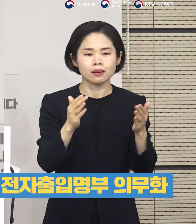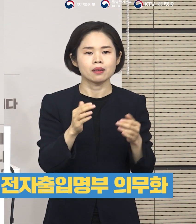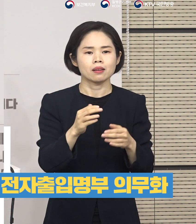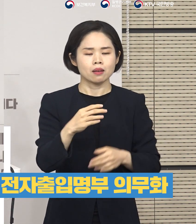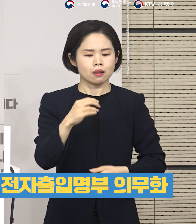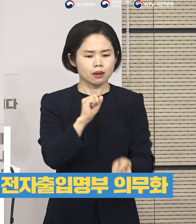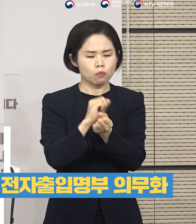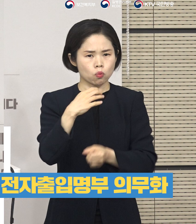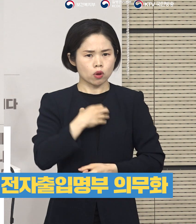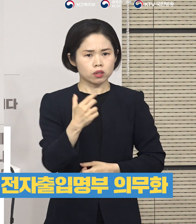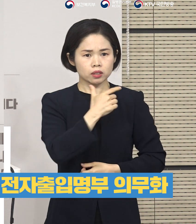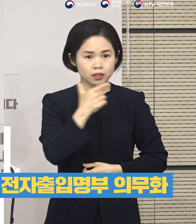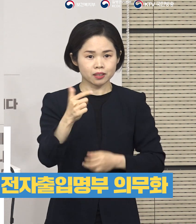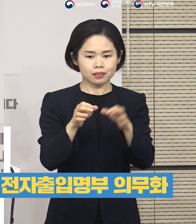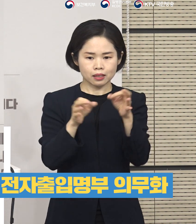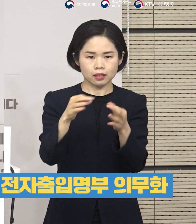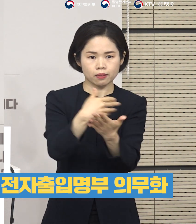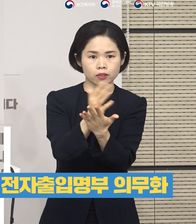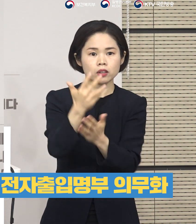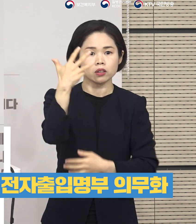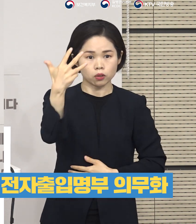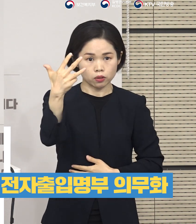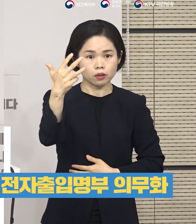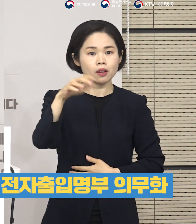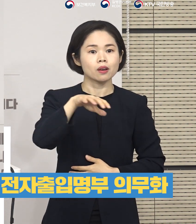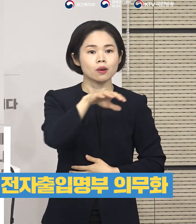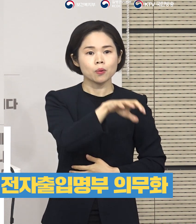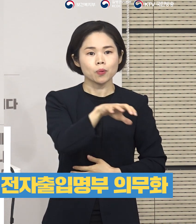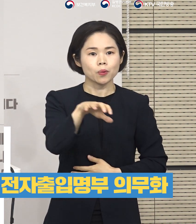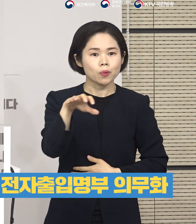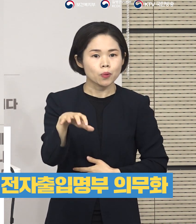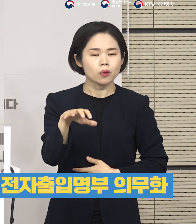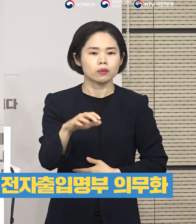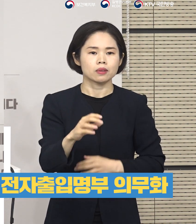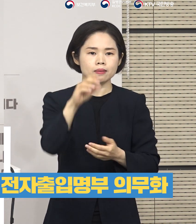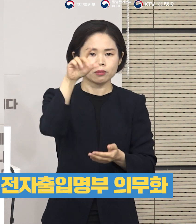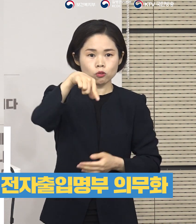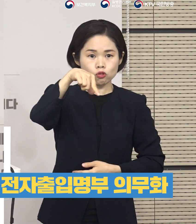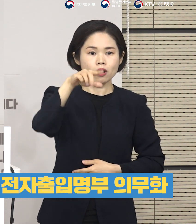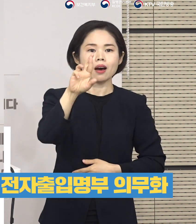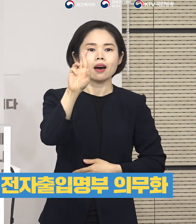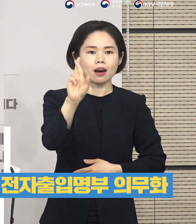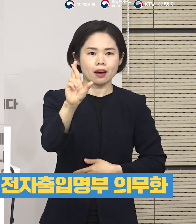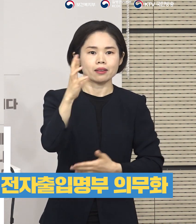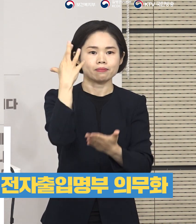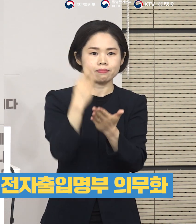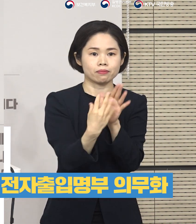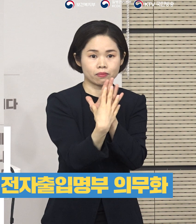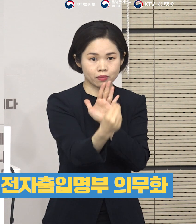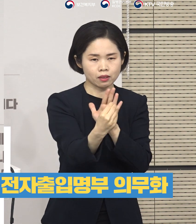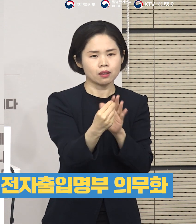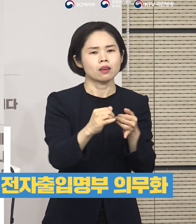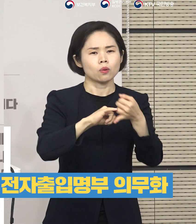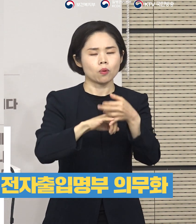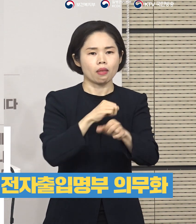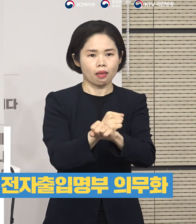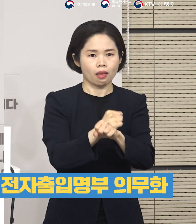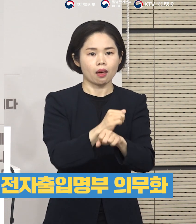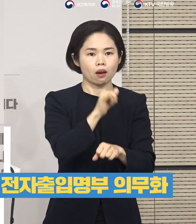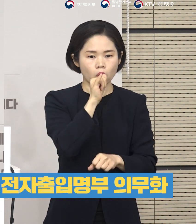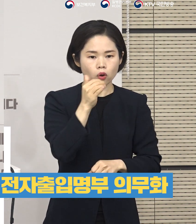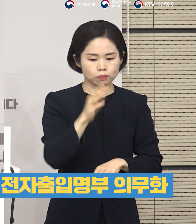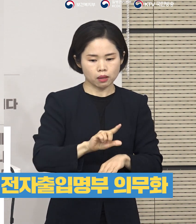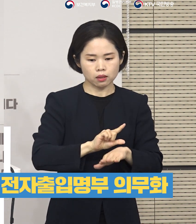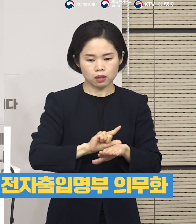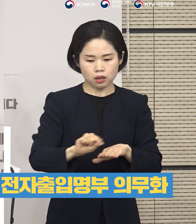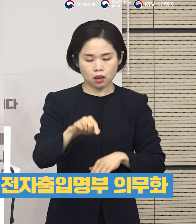등 8종의 고위험 시설에 대하여 전자 출입 명부가 의무화됩니다. 그